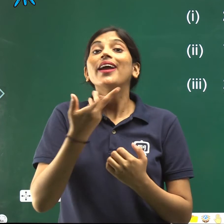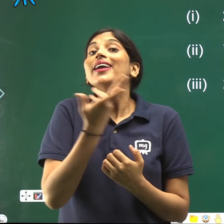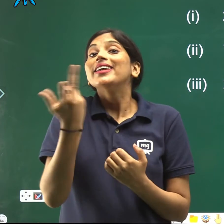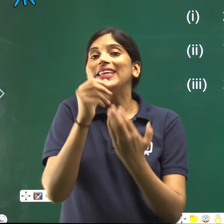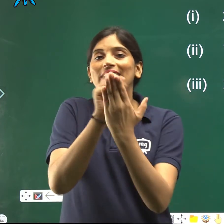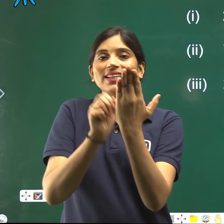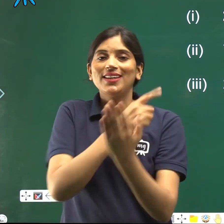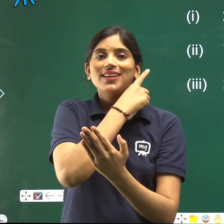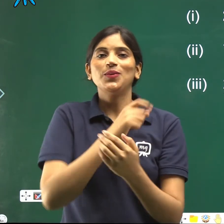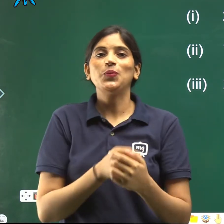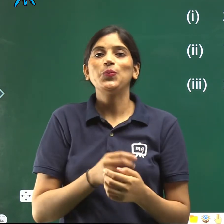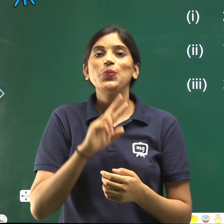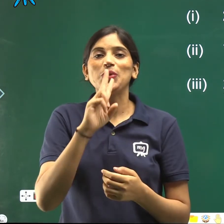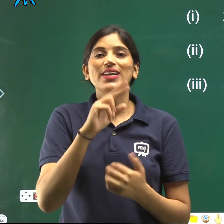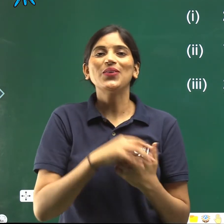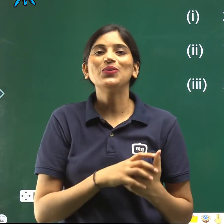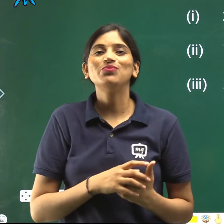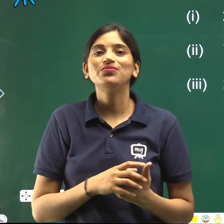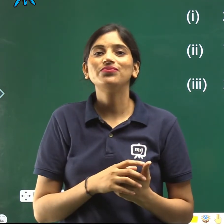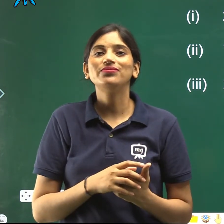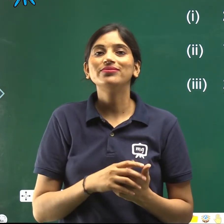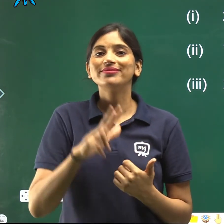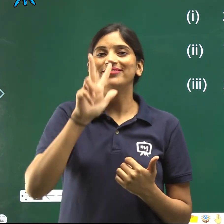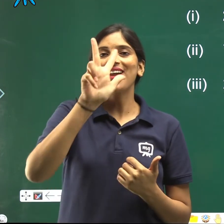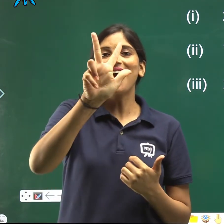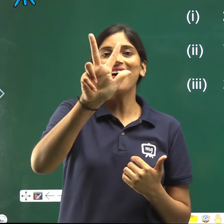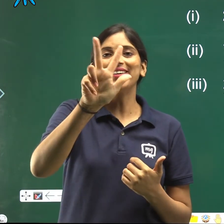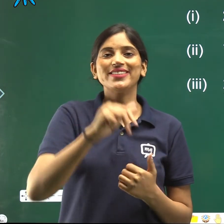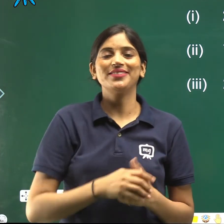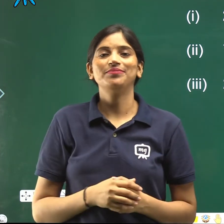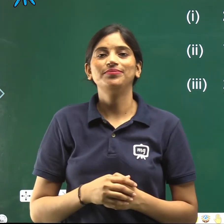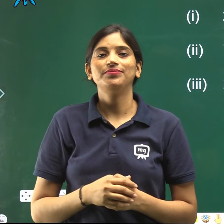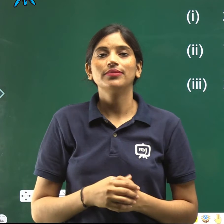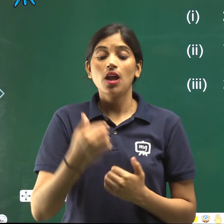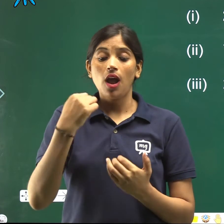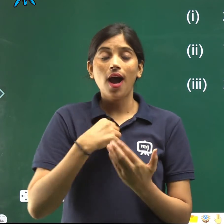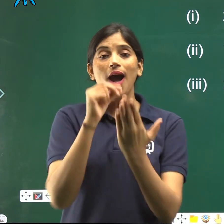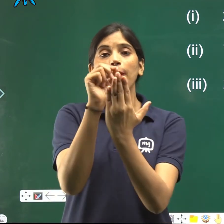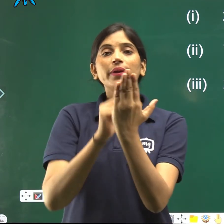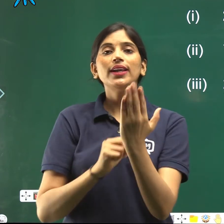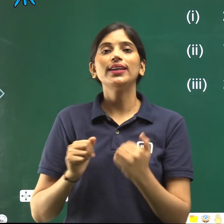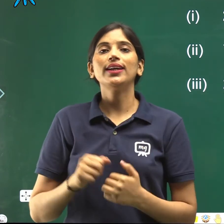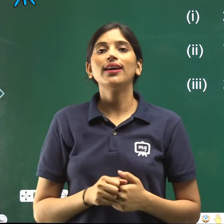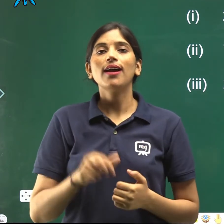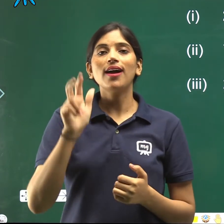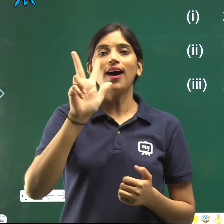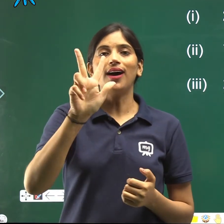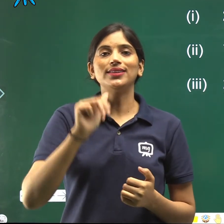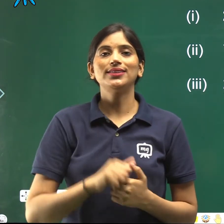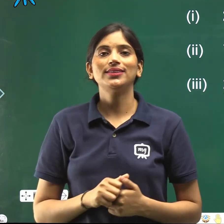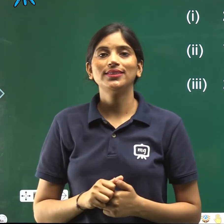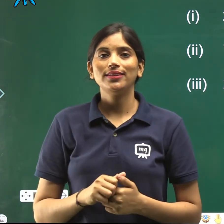लिखेंगे? बताओ। 8। हमने लिखे